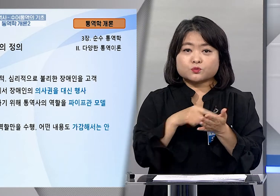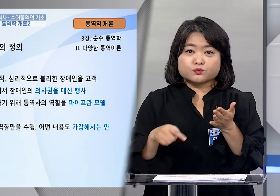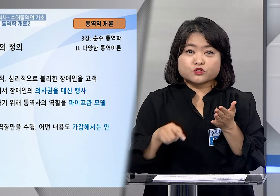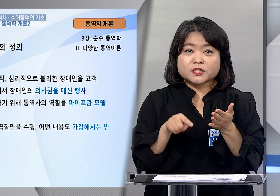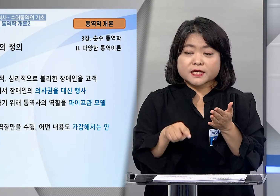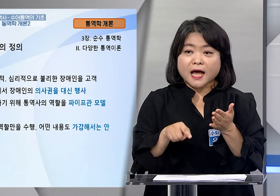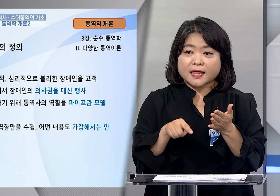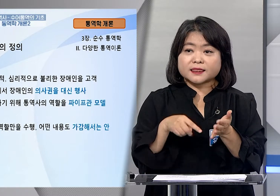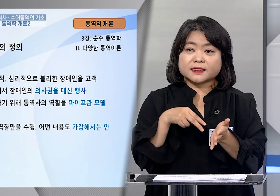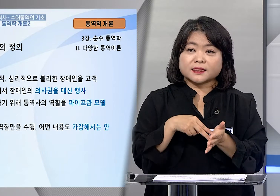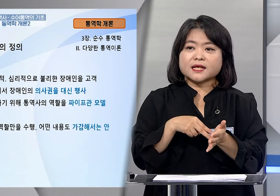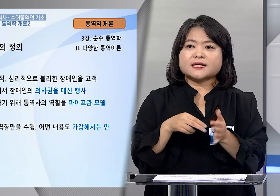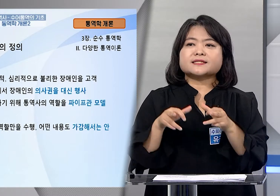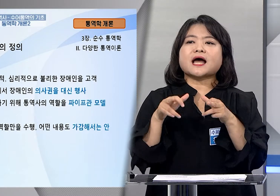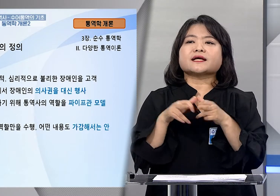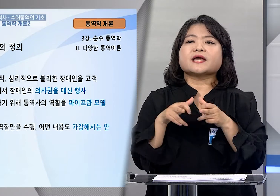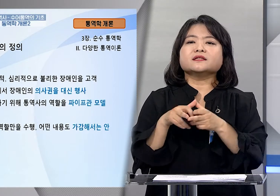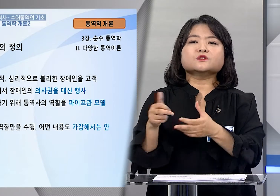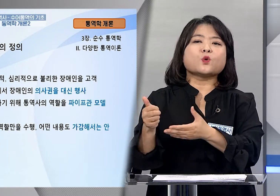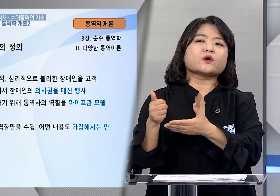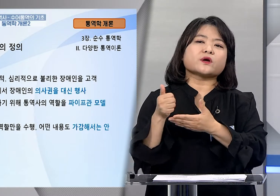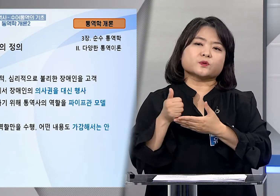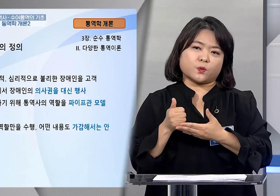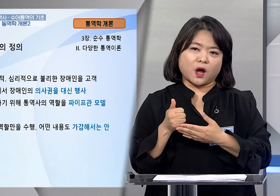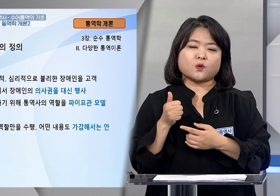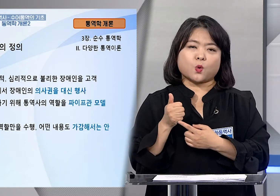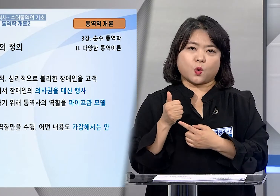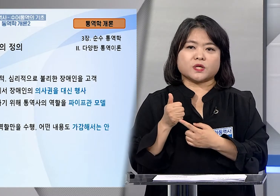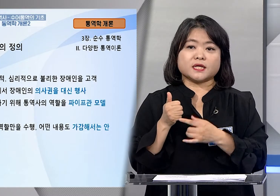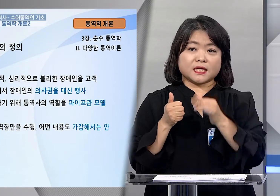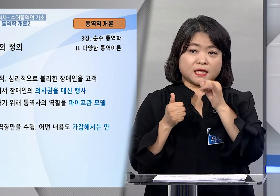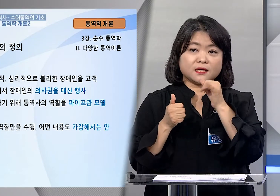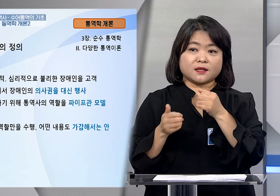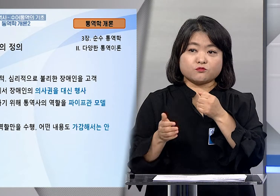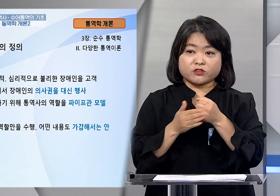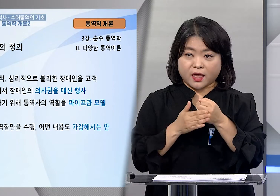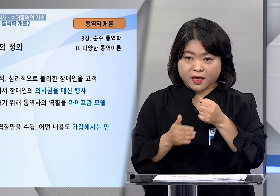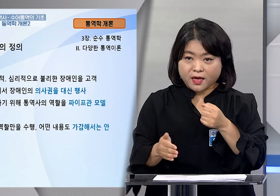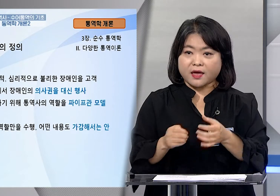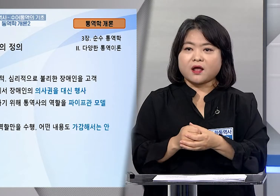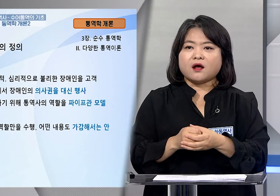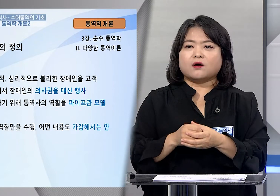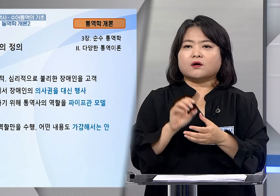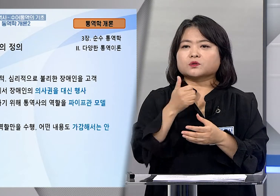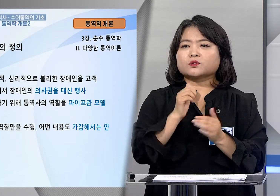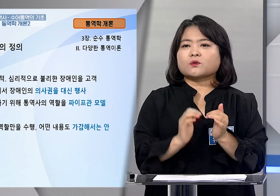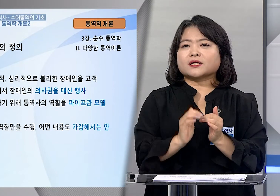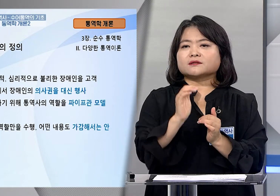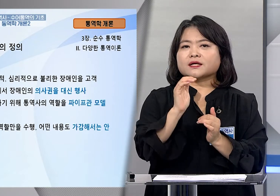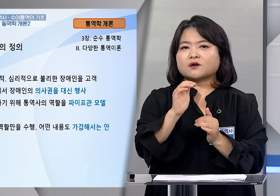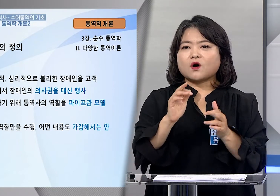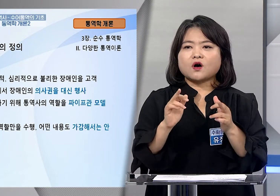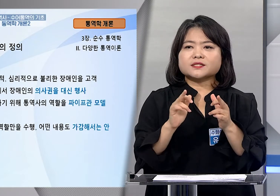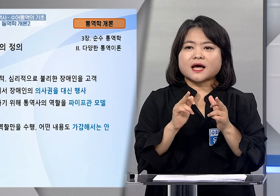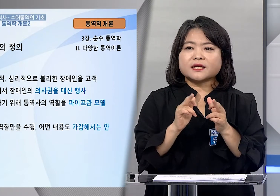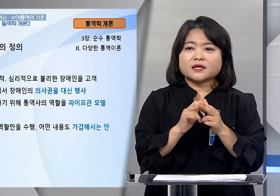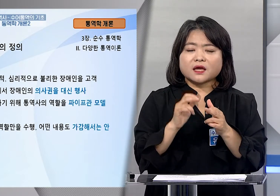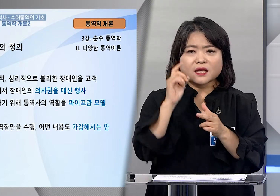불리한 장애인을 고객으로 하고 있기 때문에 통역 과정에서 장애인의